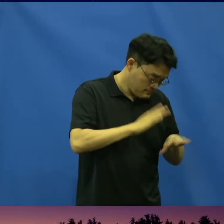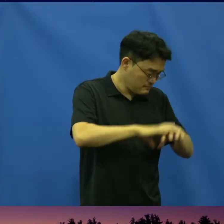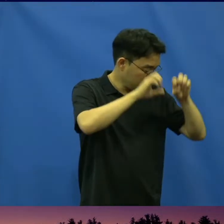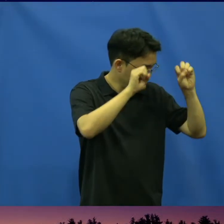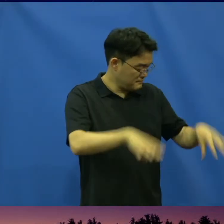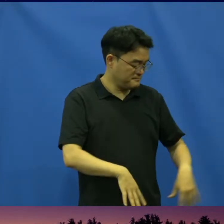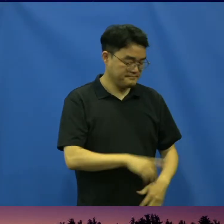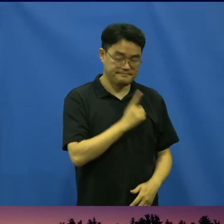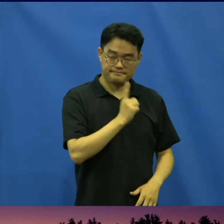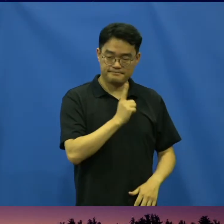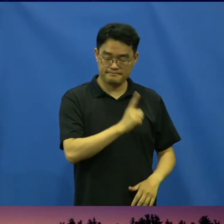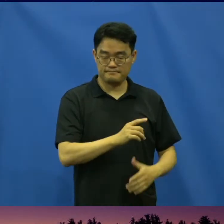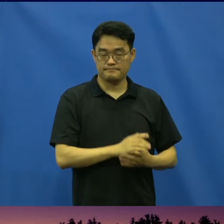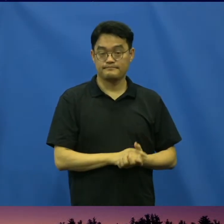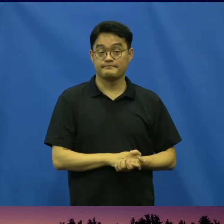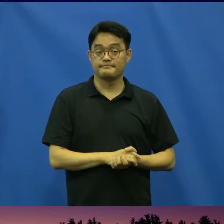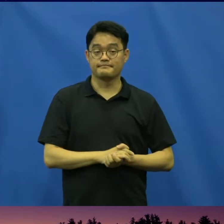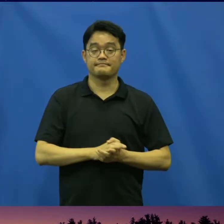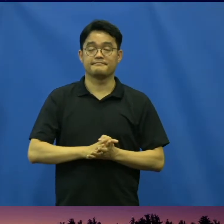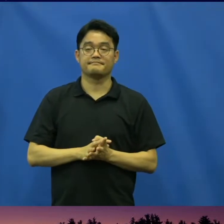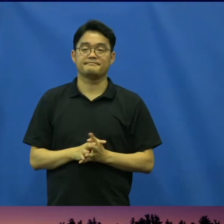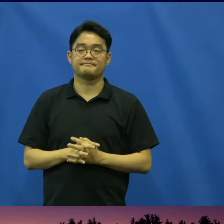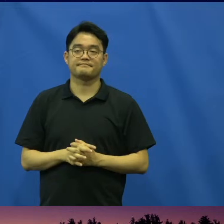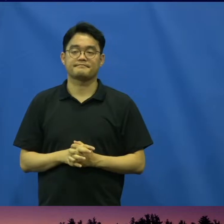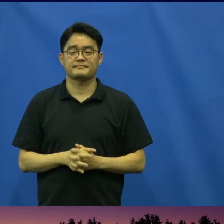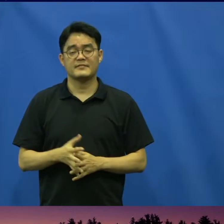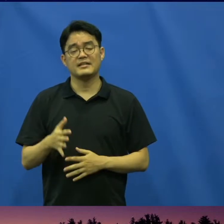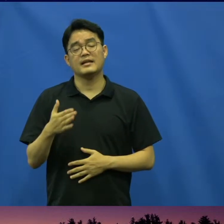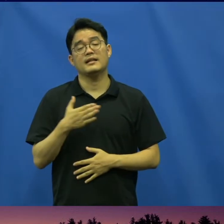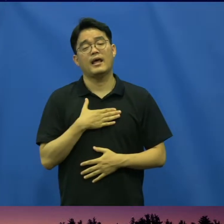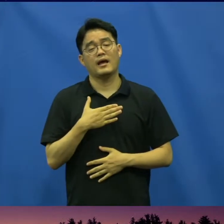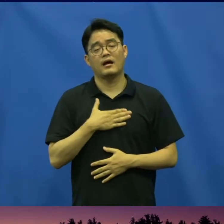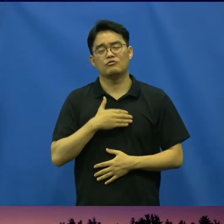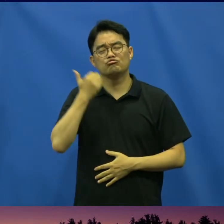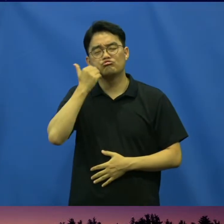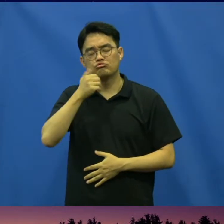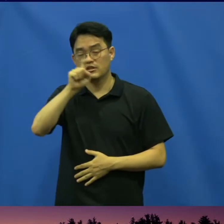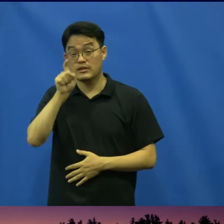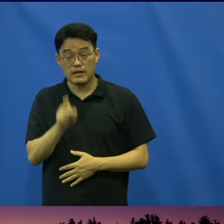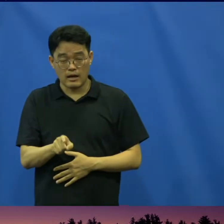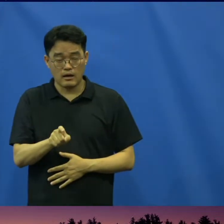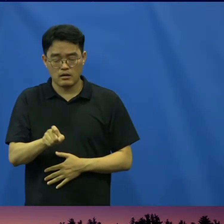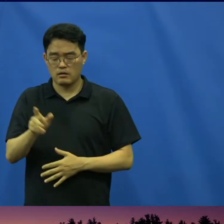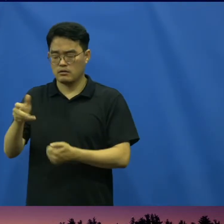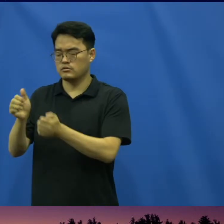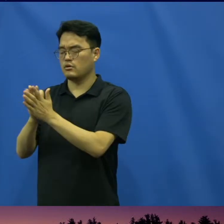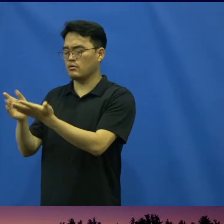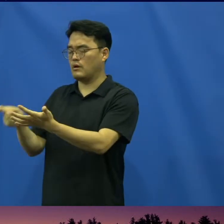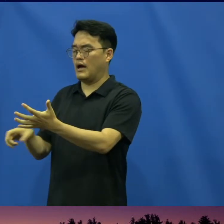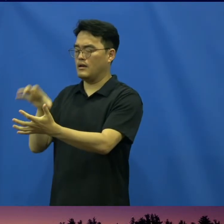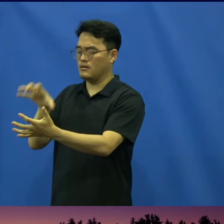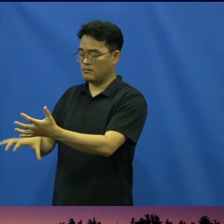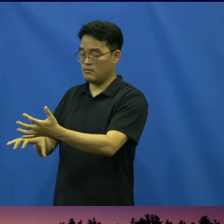자신을 존재론적으로 발견하지 못하면 내 존재가 아직 출발이 안 됐기 때문에.